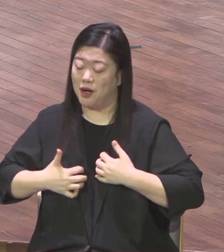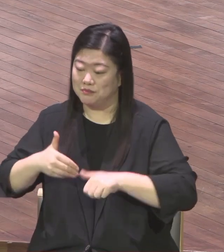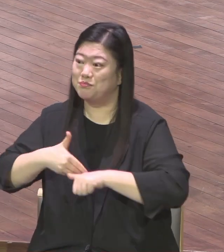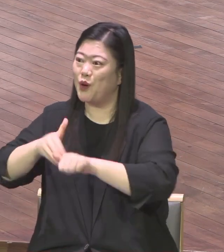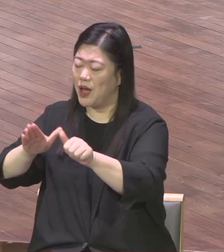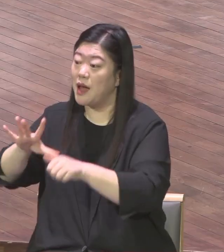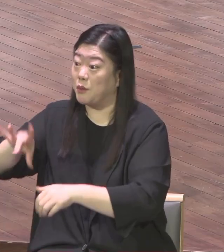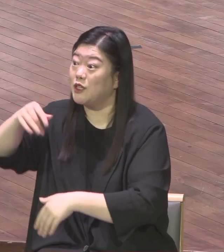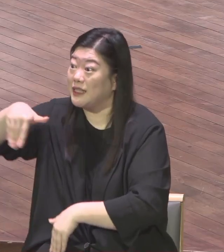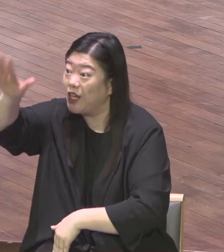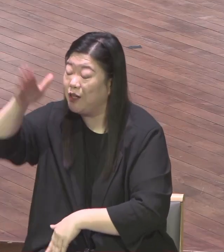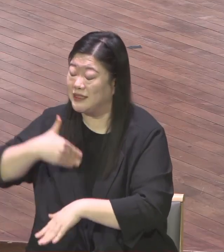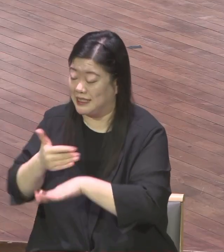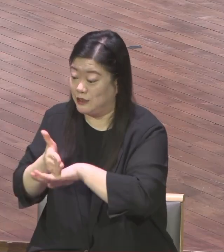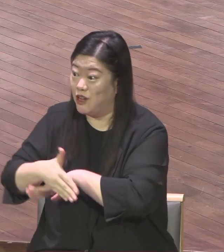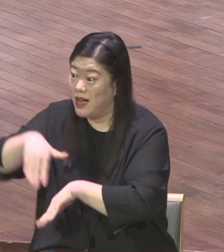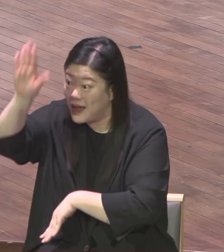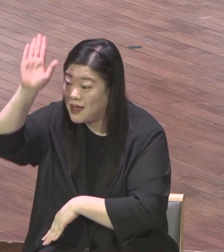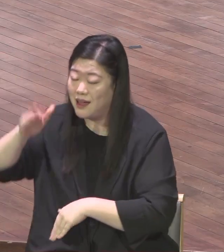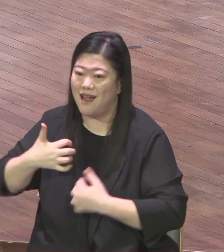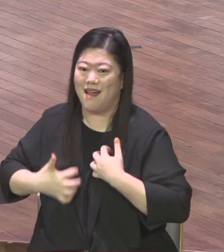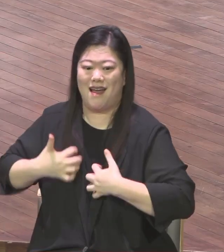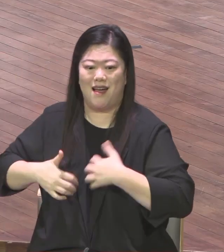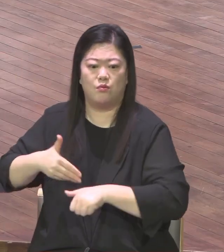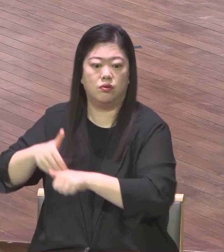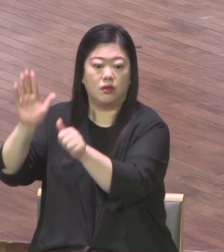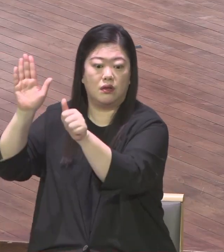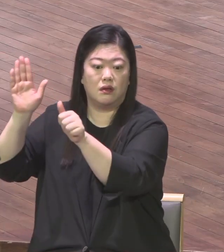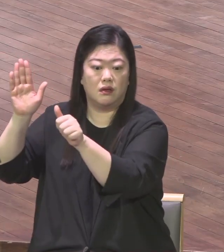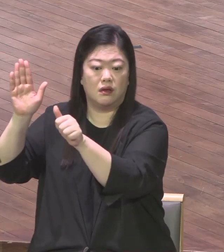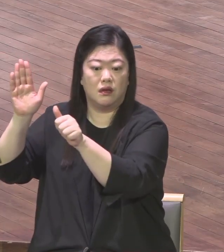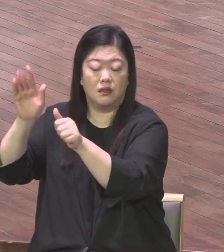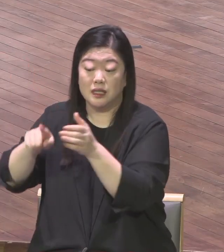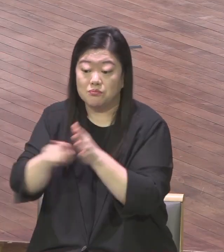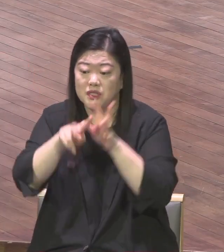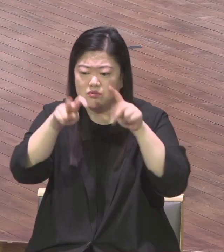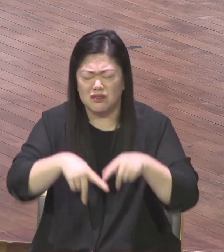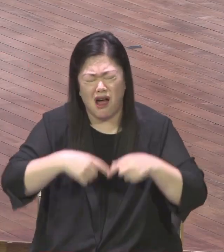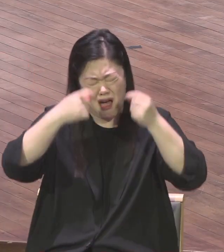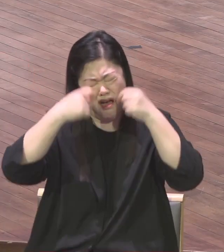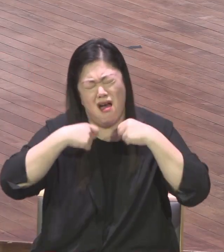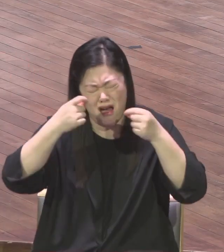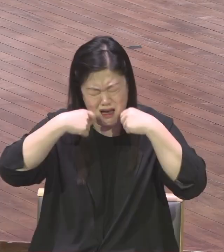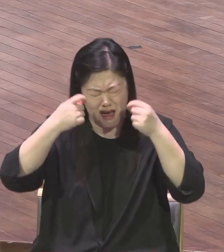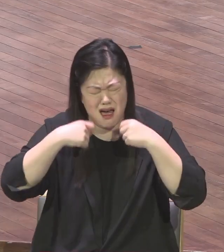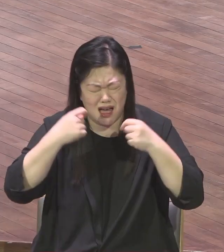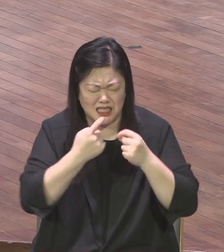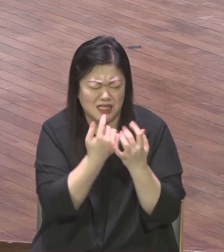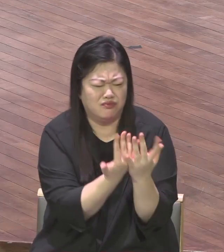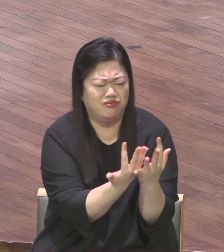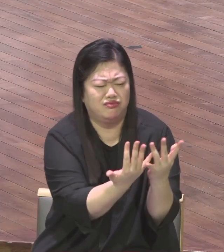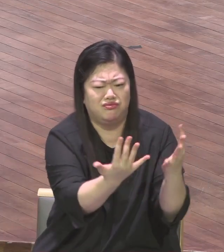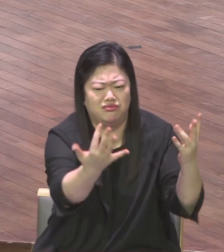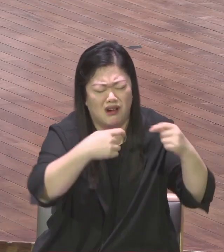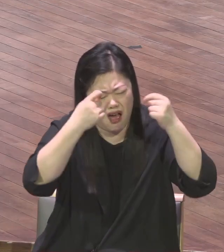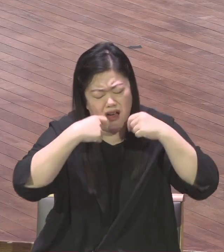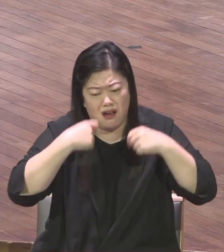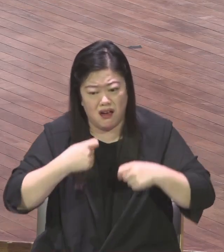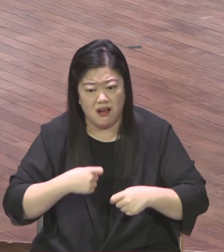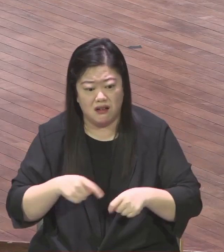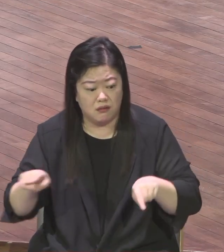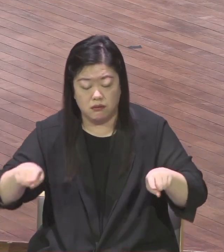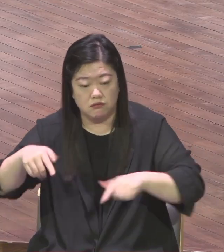천국 환송식이지요. 영생이기 때문에 우리는 그렇게 눈물 흘리며 억울할 거